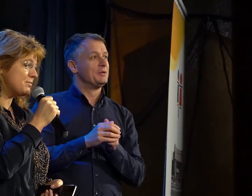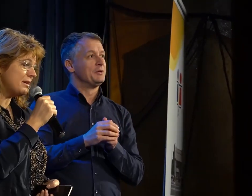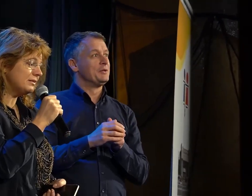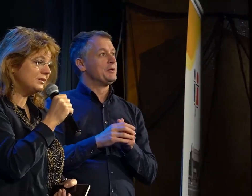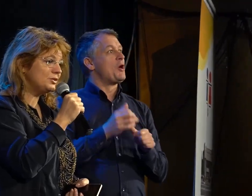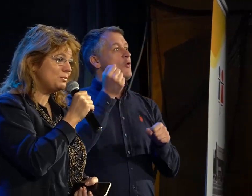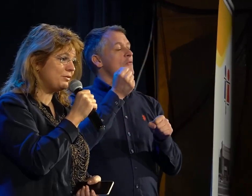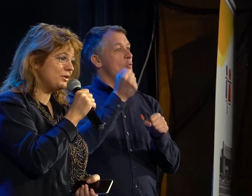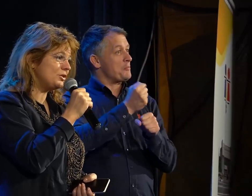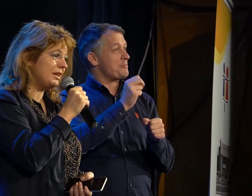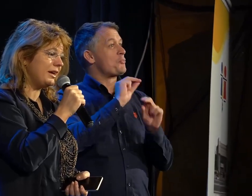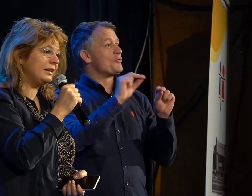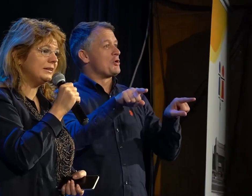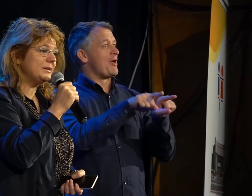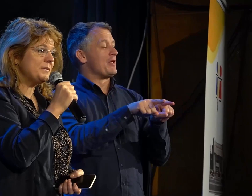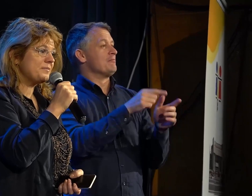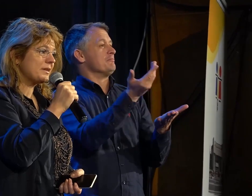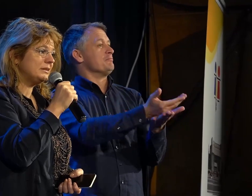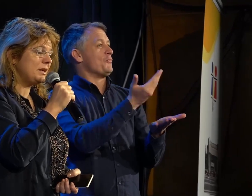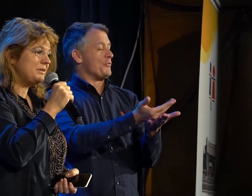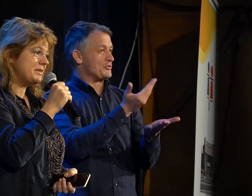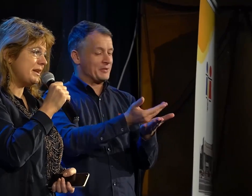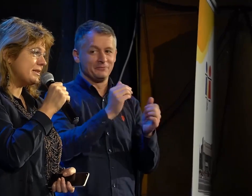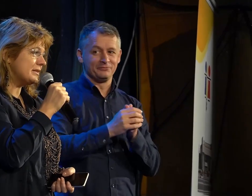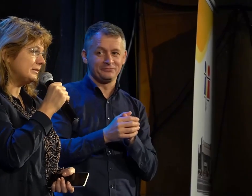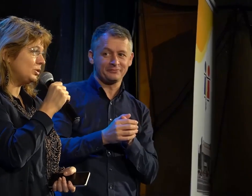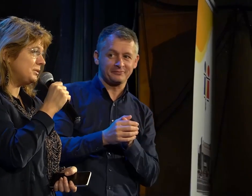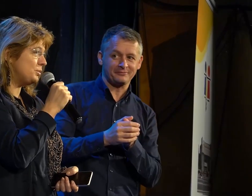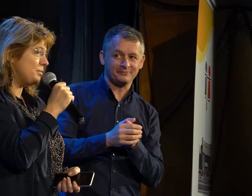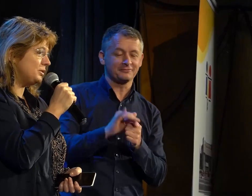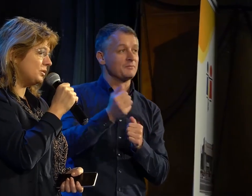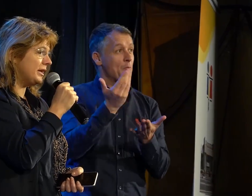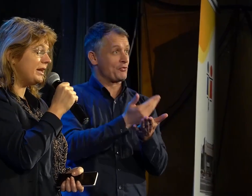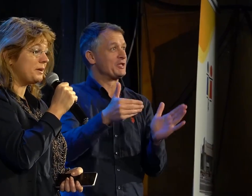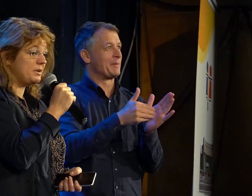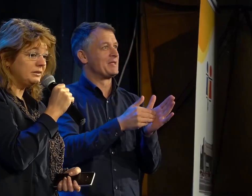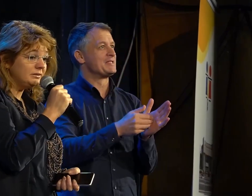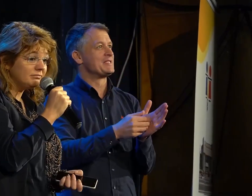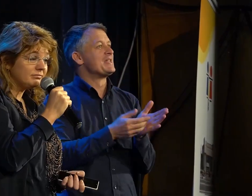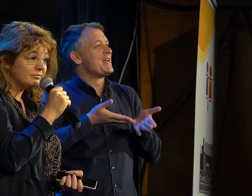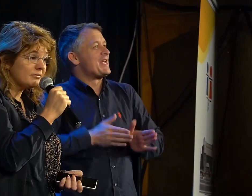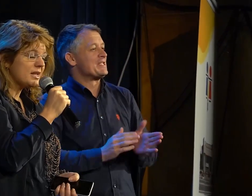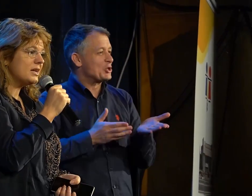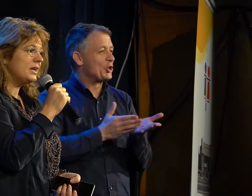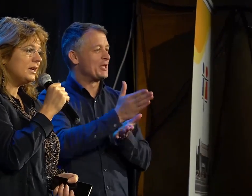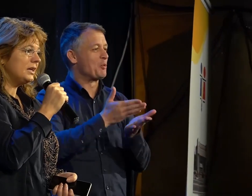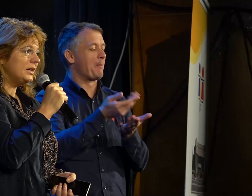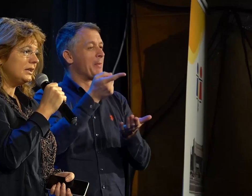ca în basme și poveștile trebuie să se nască tot timpul pentru că ele rămân.